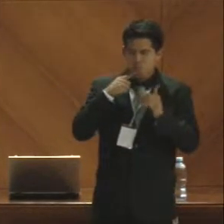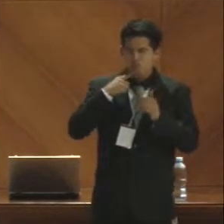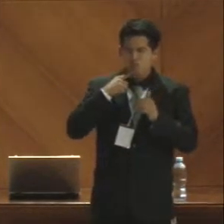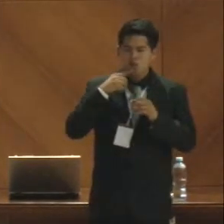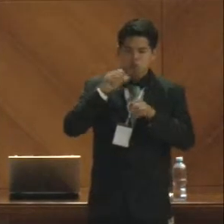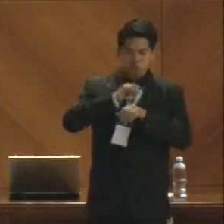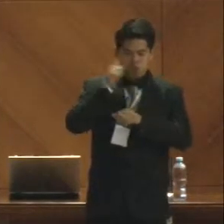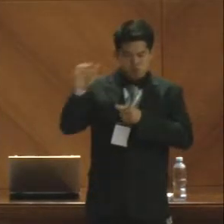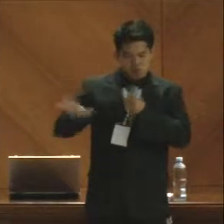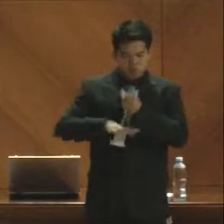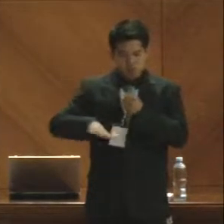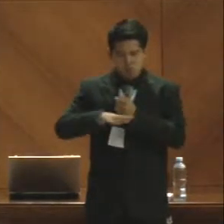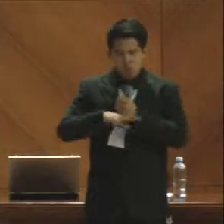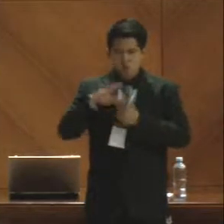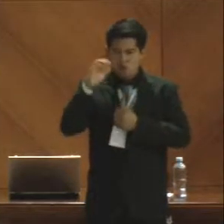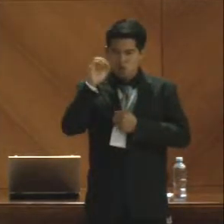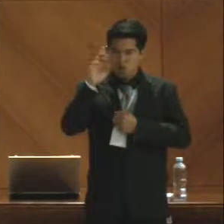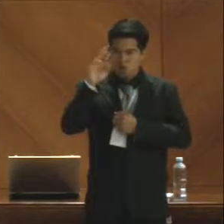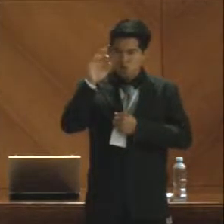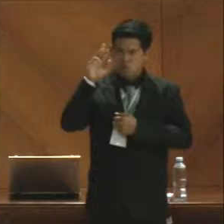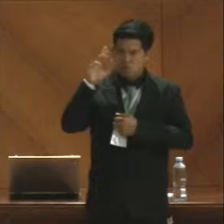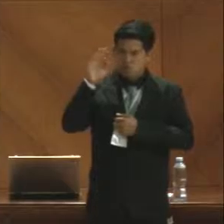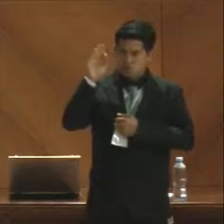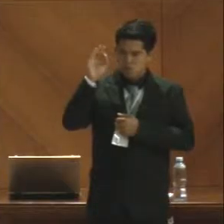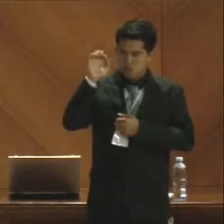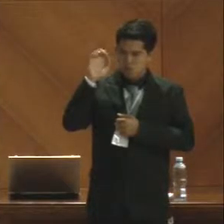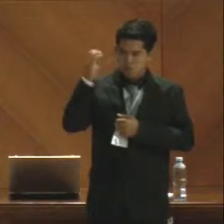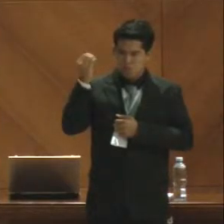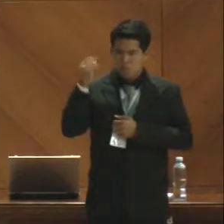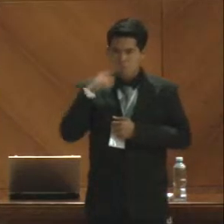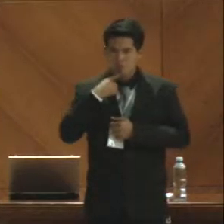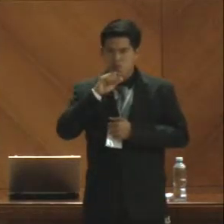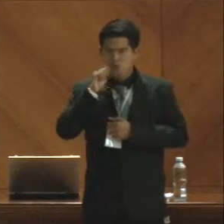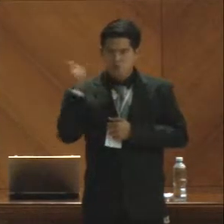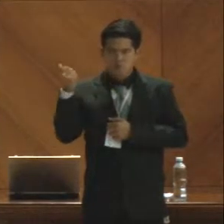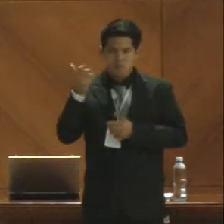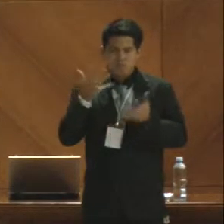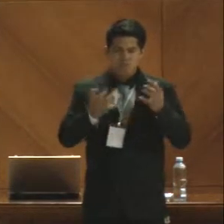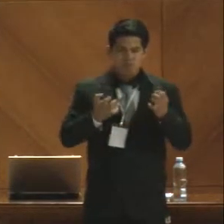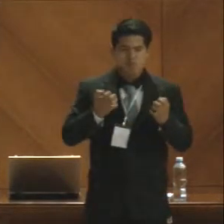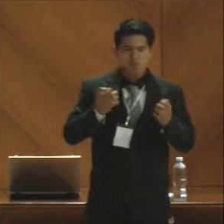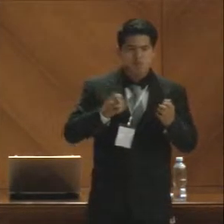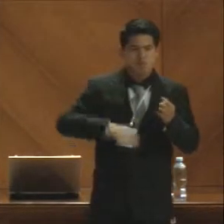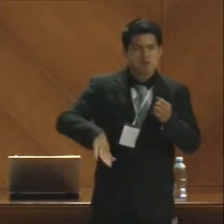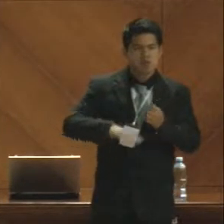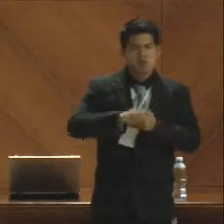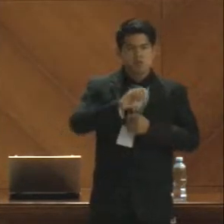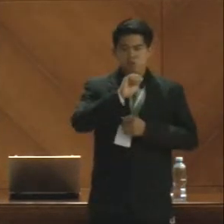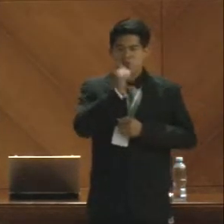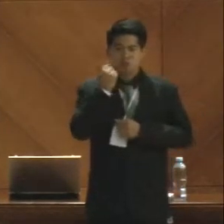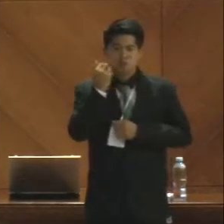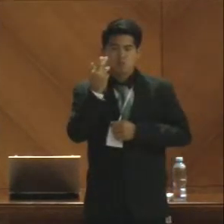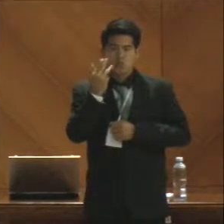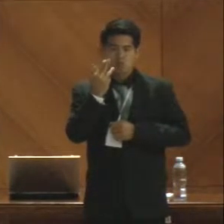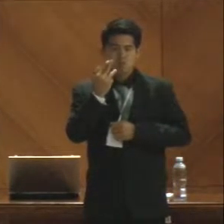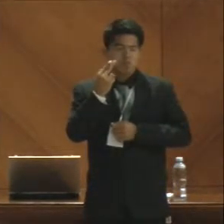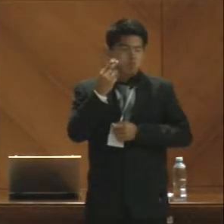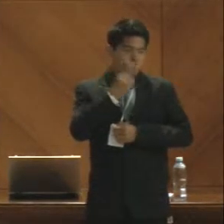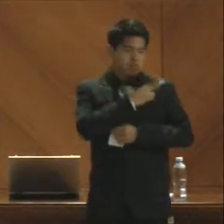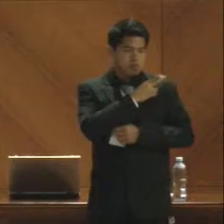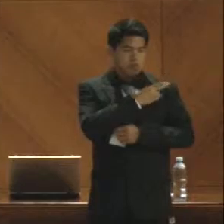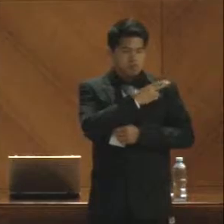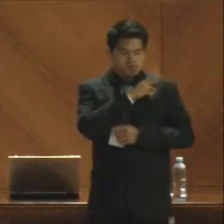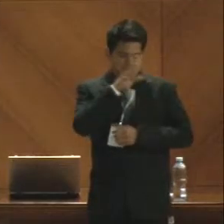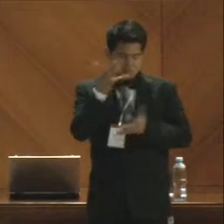cual ustedes se pueden bajar el Kipux. Si ustedes quisieran tener un sistema igual al Kipux solo para la universidad, se pueden descargar el código fuente del